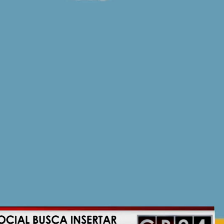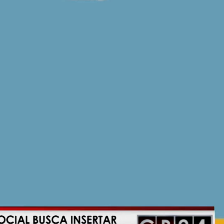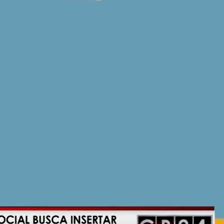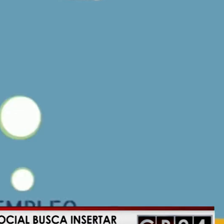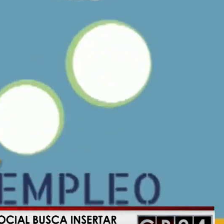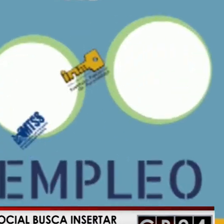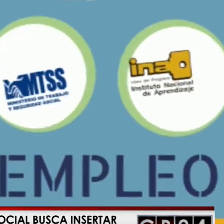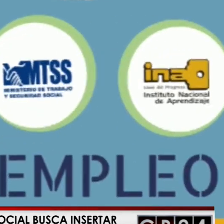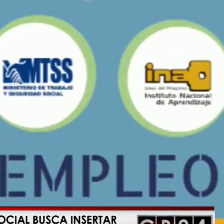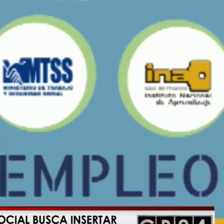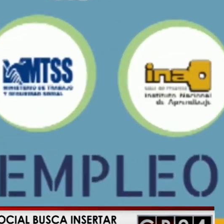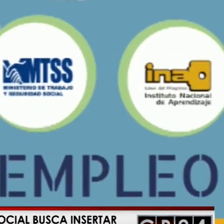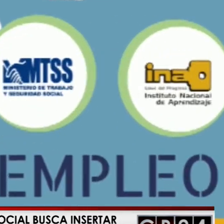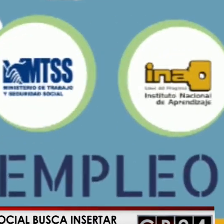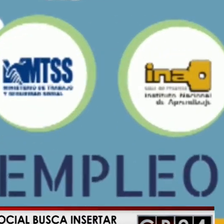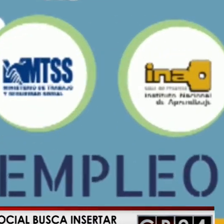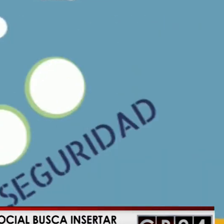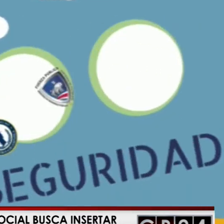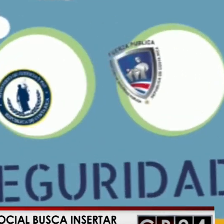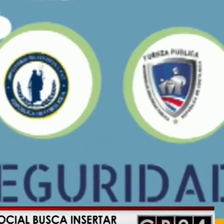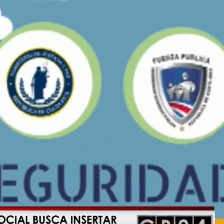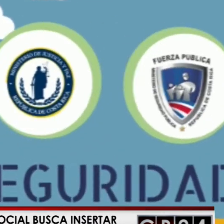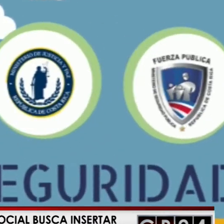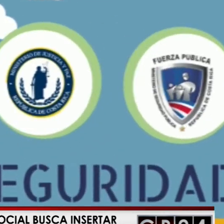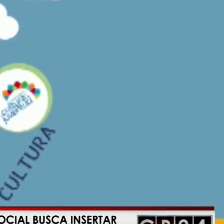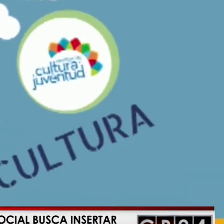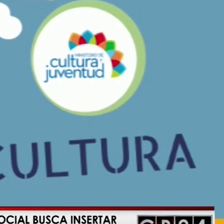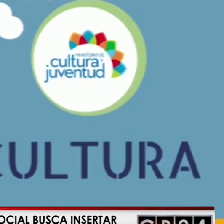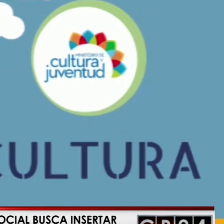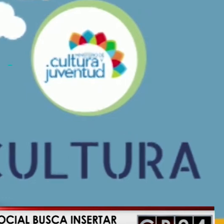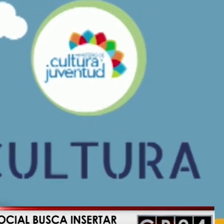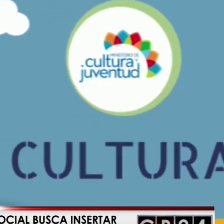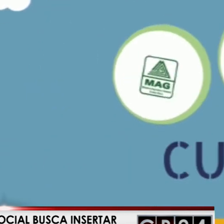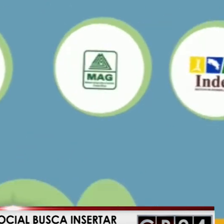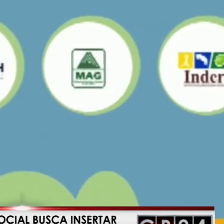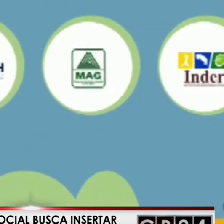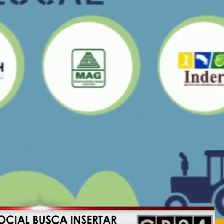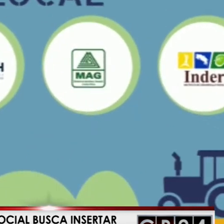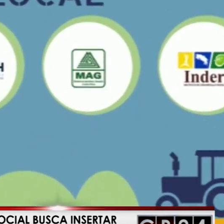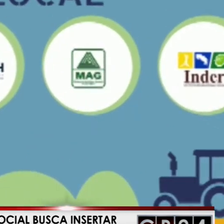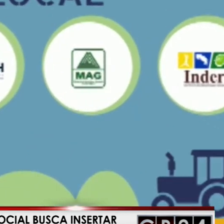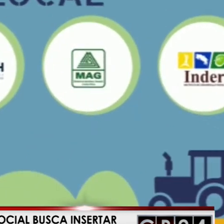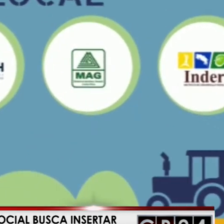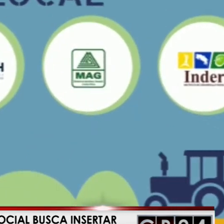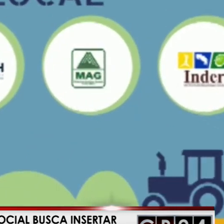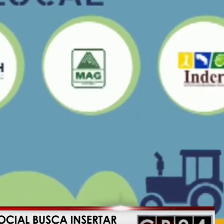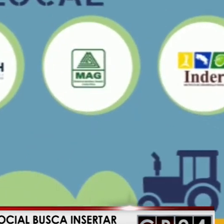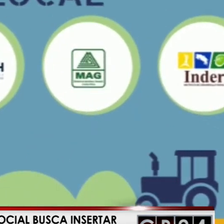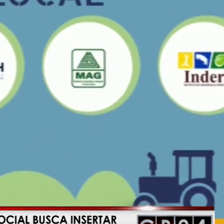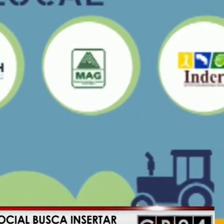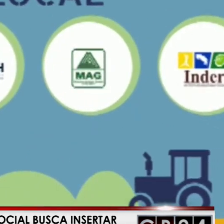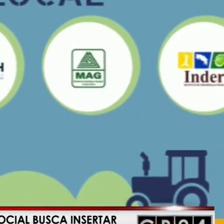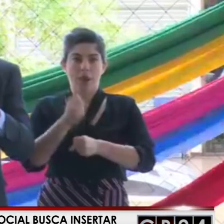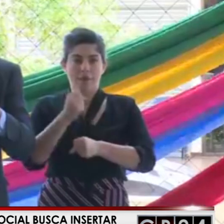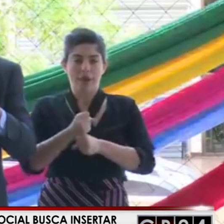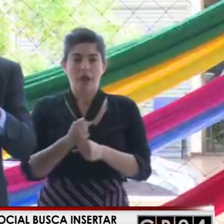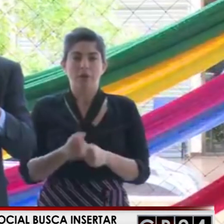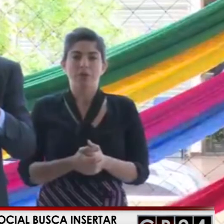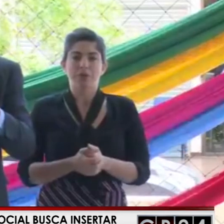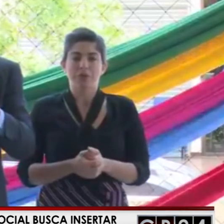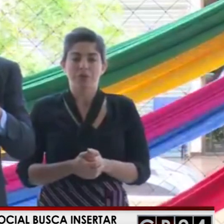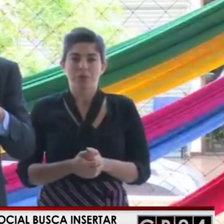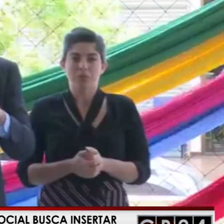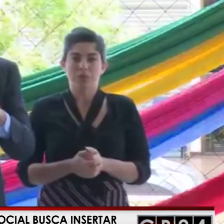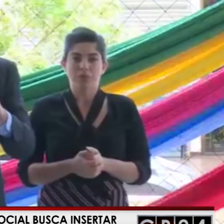que, con el uso de la tecnología, articula a las instituciones y las vuelca al servicio activo de las poblaciones necesitadas,